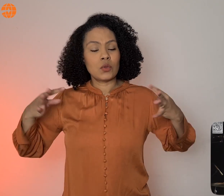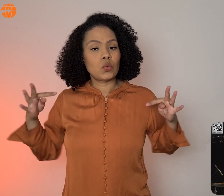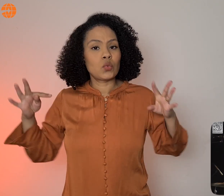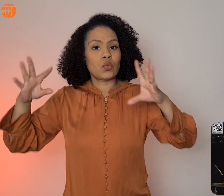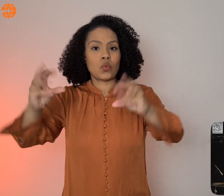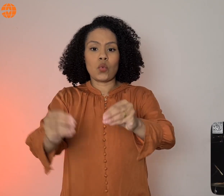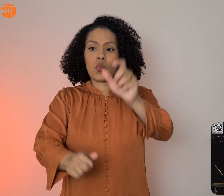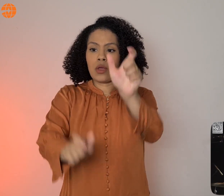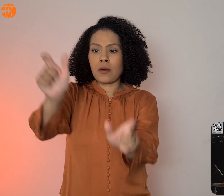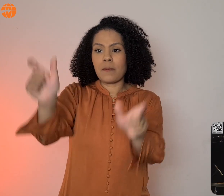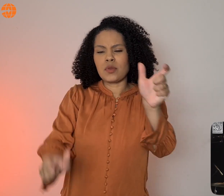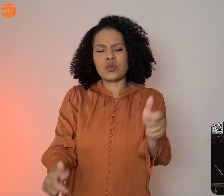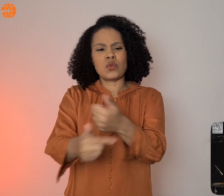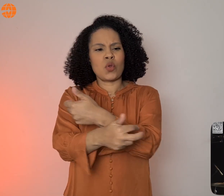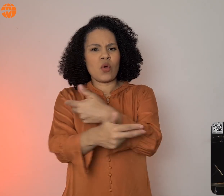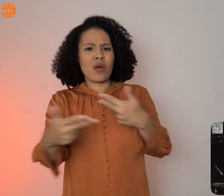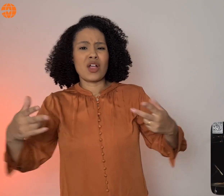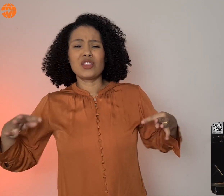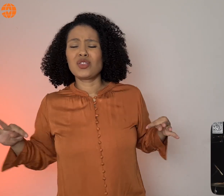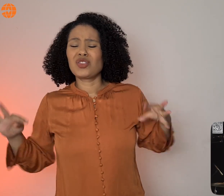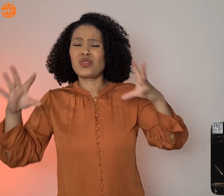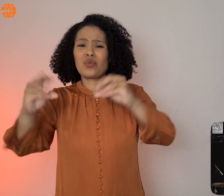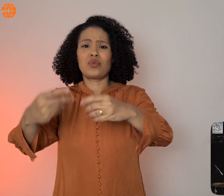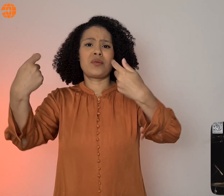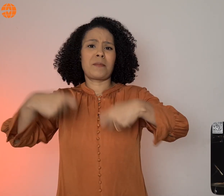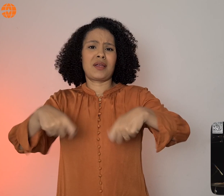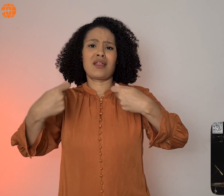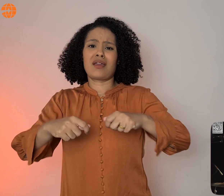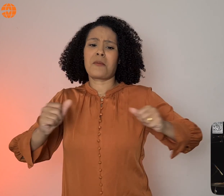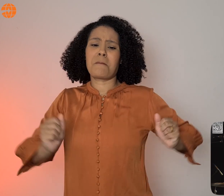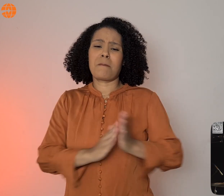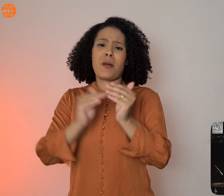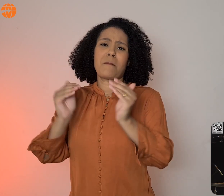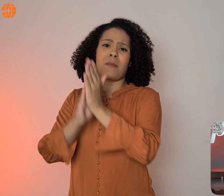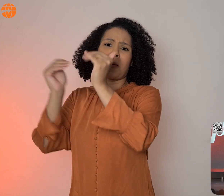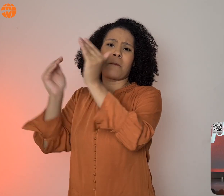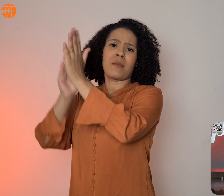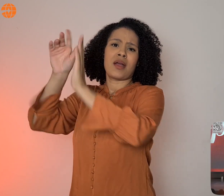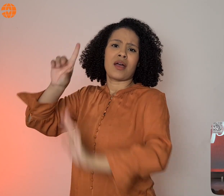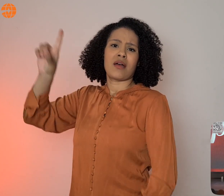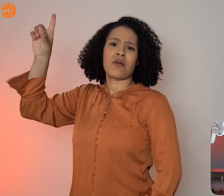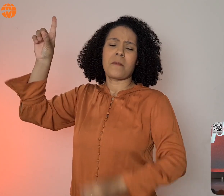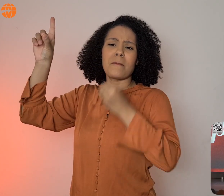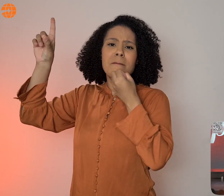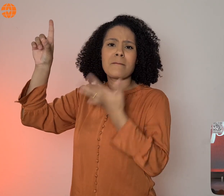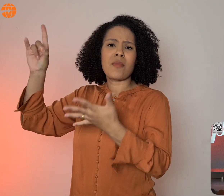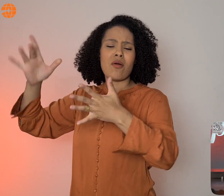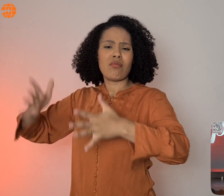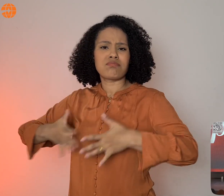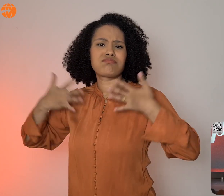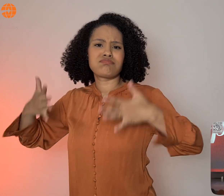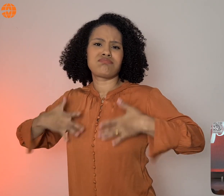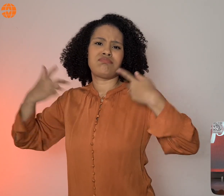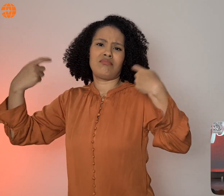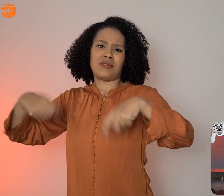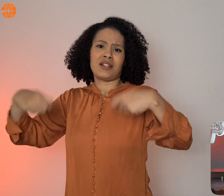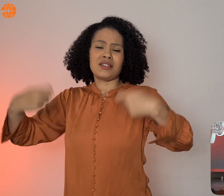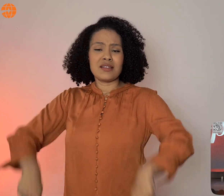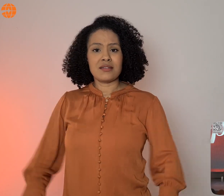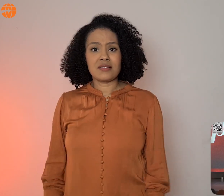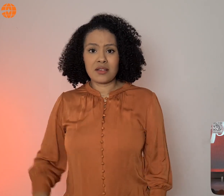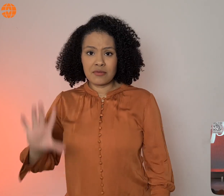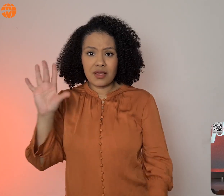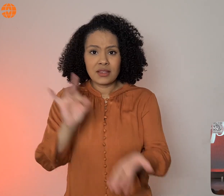his works? Então todas essas coisas bendizem ao Senhor, os seus exércitos, os seus anjos, a sua criação. Well, yes, they do. They don't need to hear